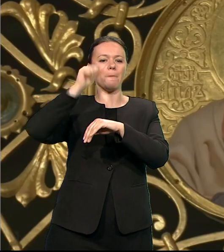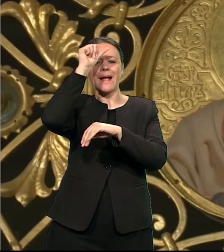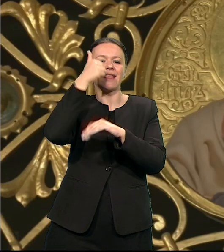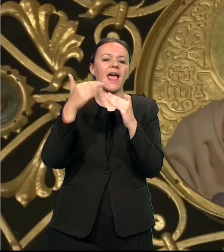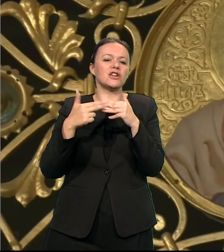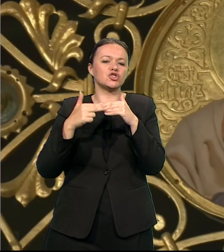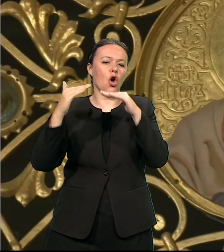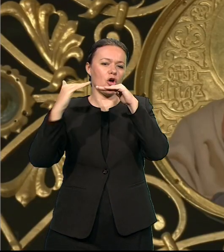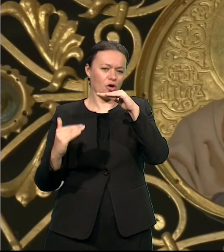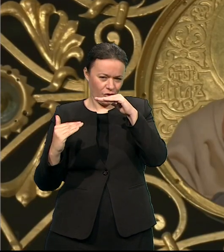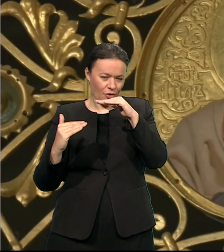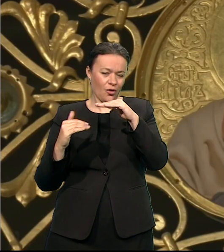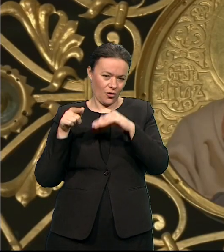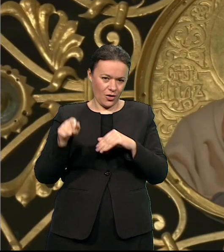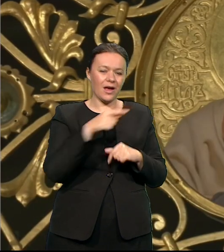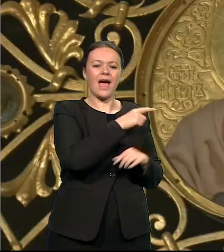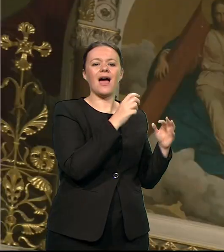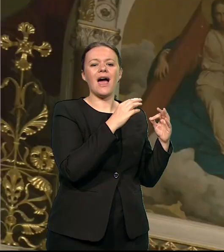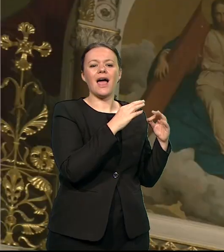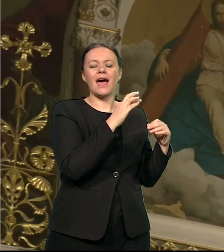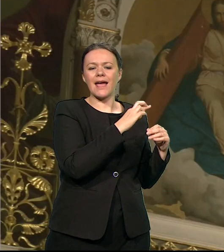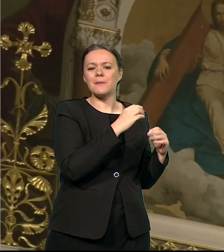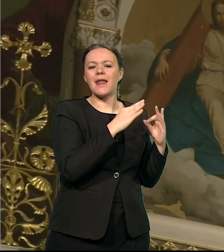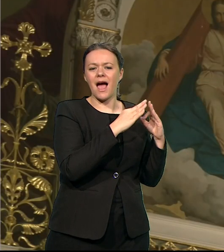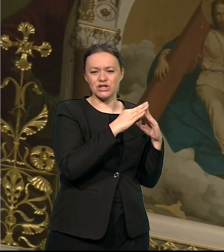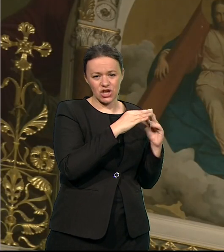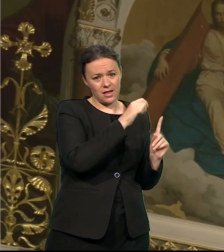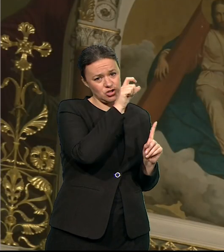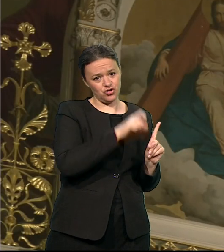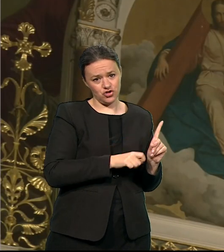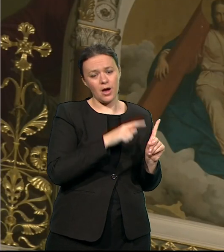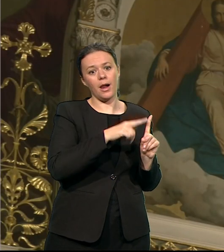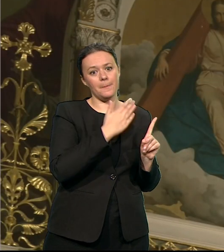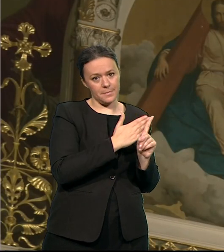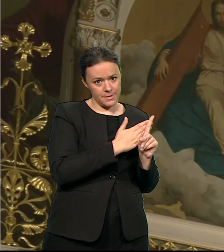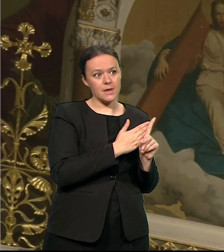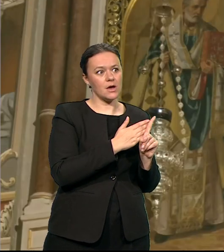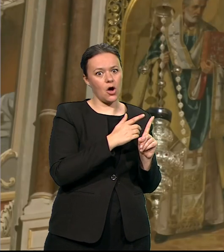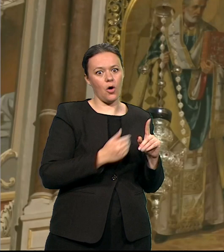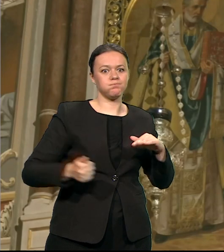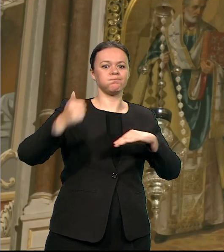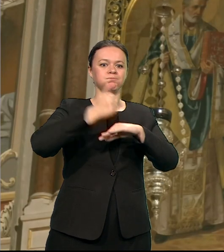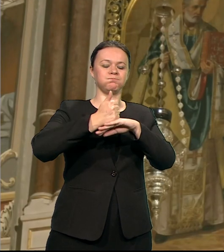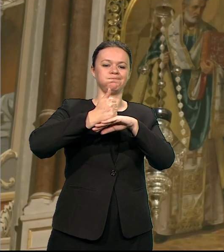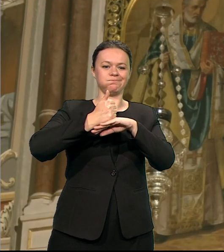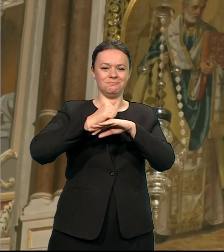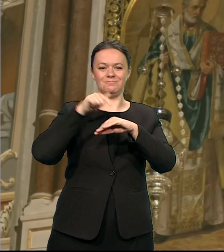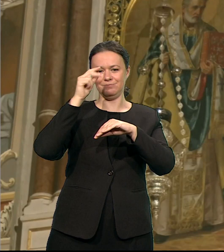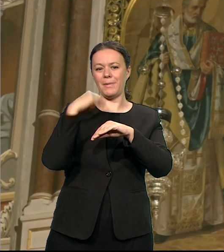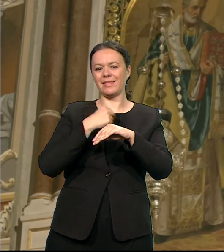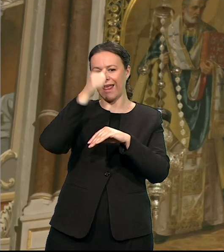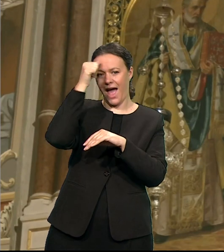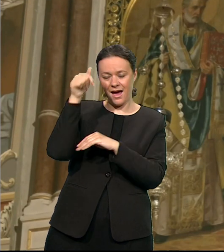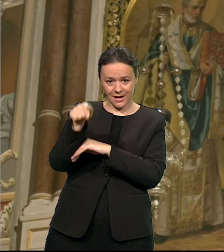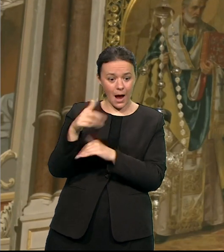čuveni German Anđelić, dakle, bio imenovan čak i za srpskog patrijarha, čije sedište bilo ovde kod nas u